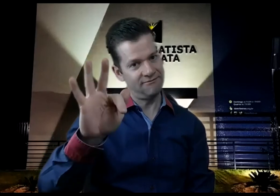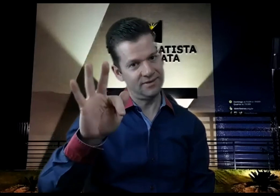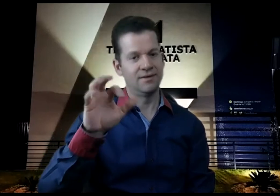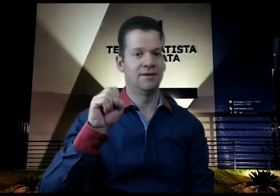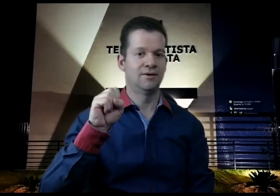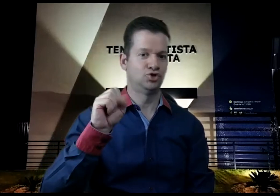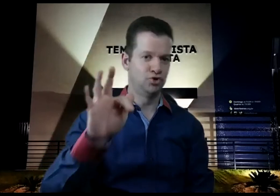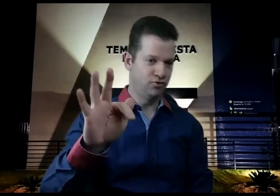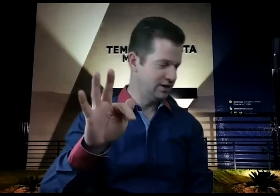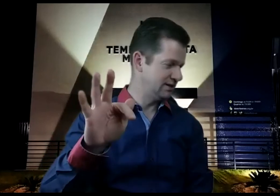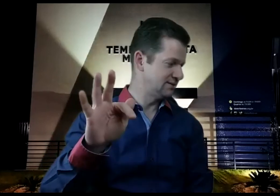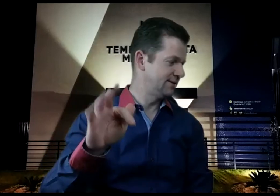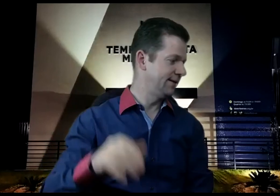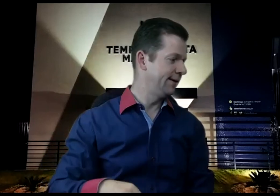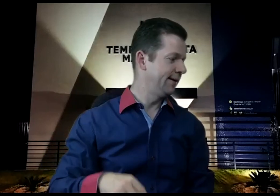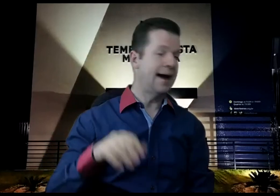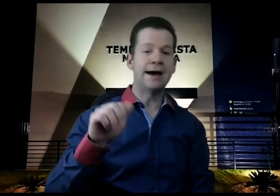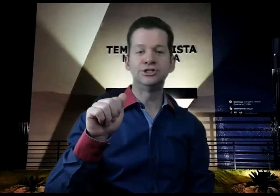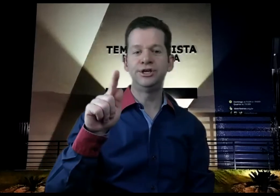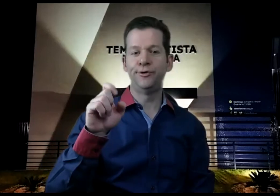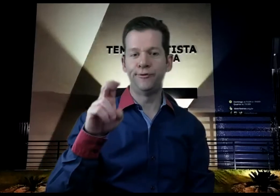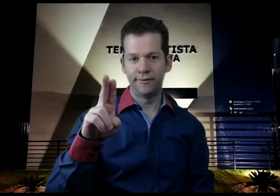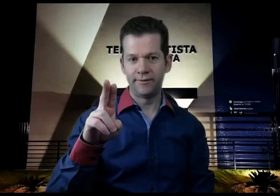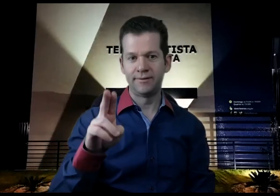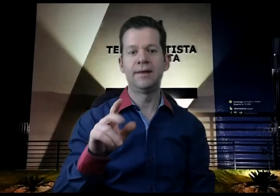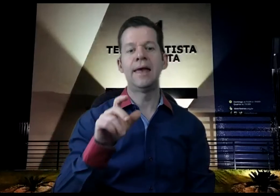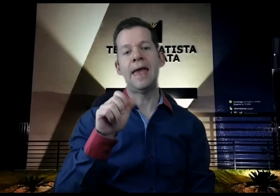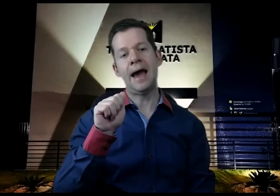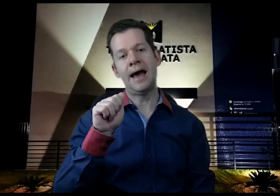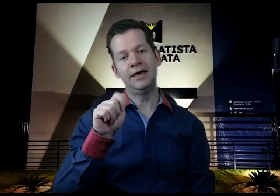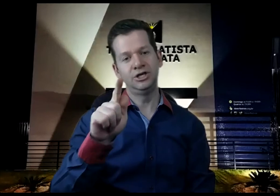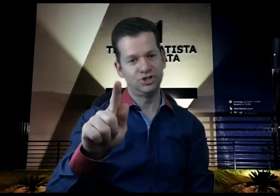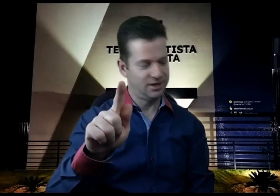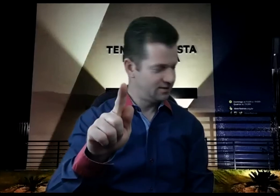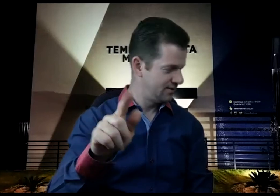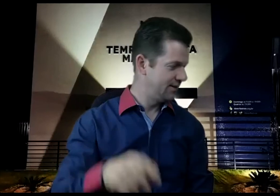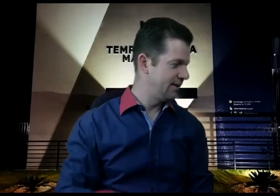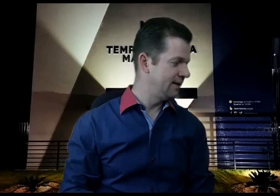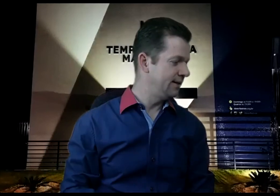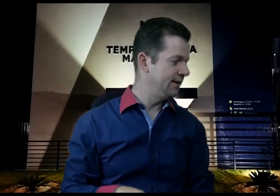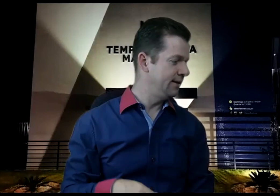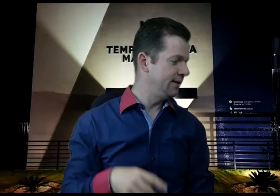S-F. Sofonias. Ageu. É A e G.